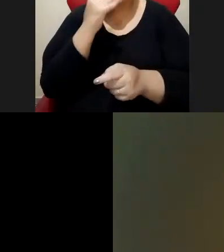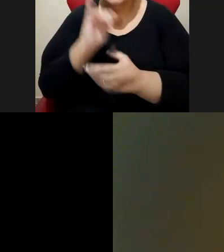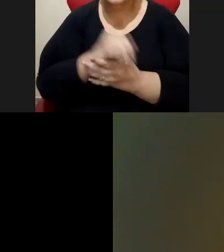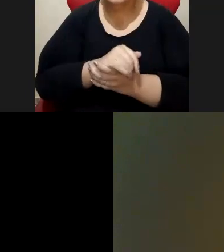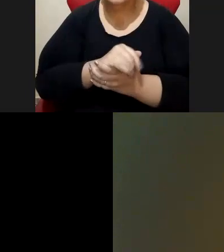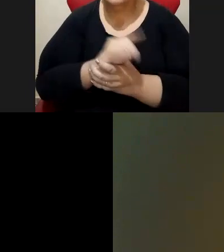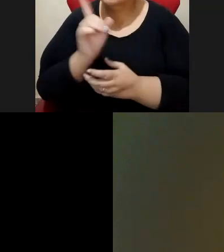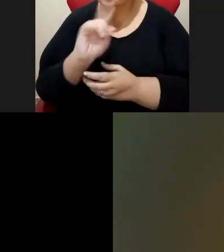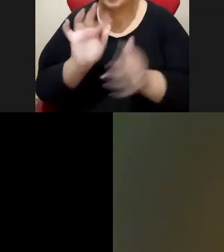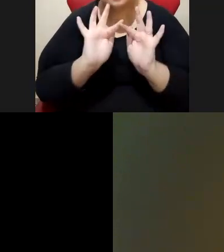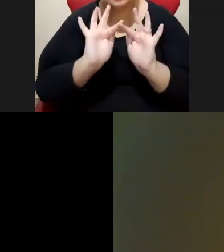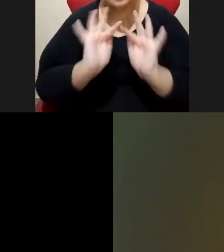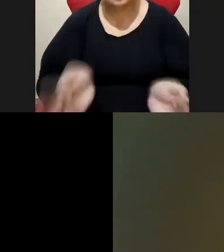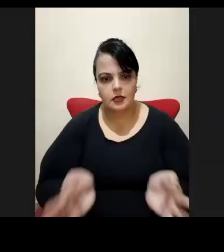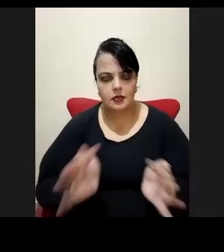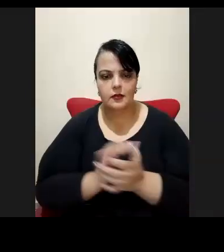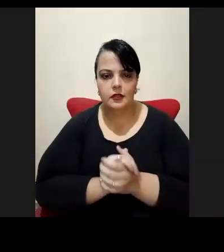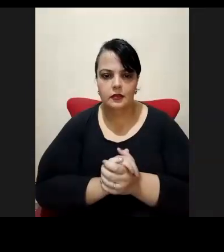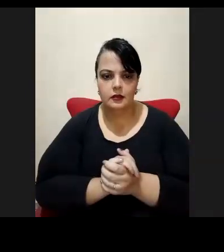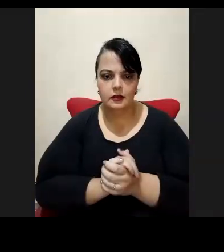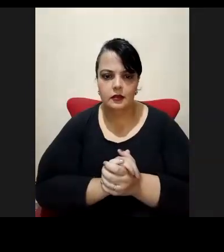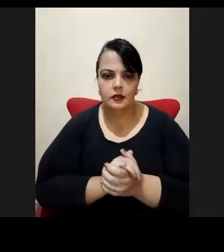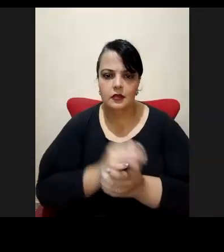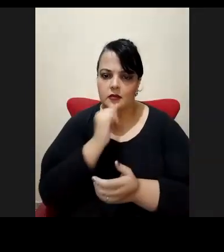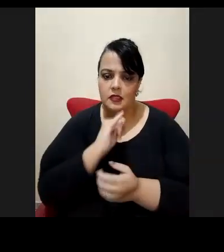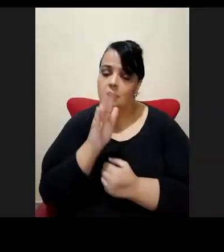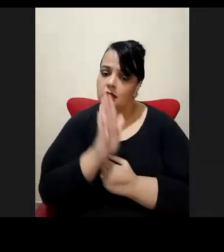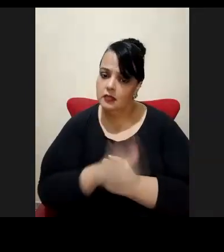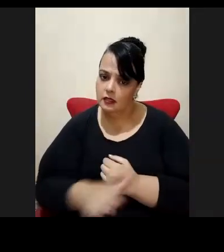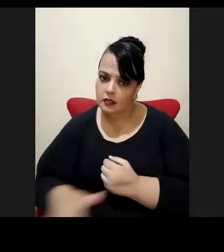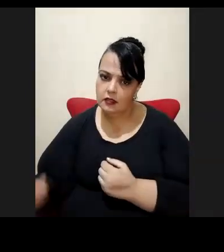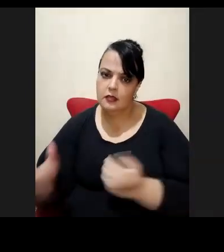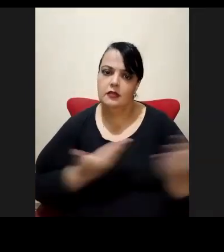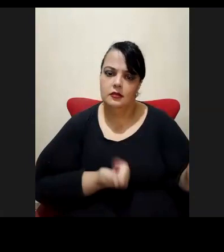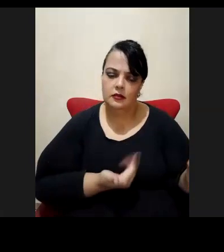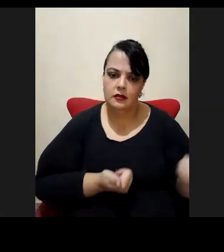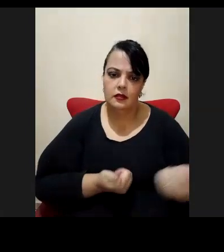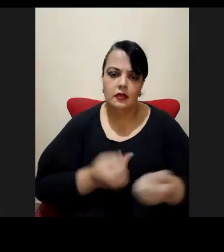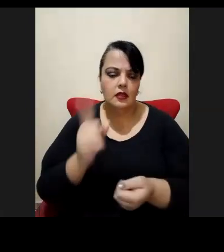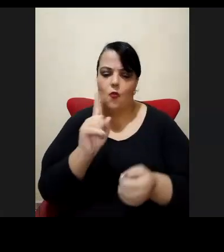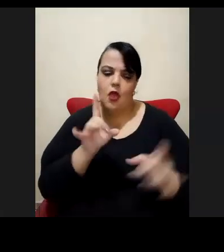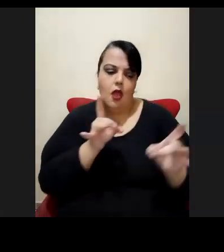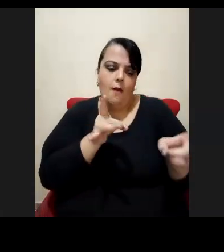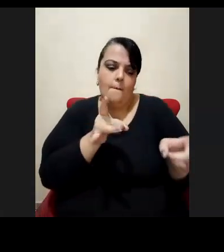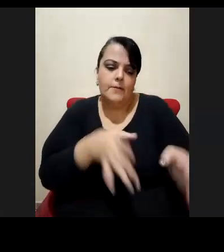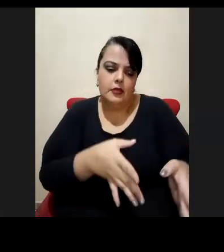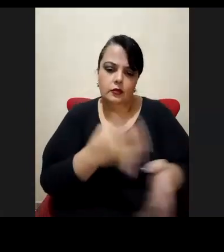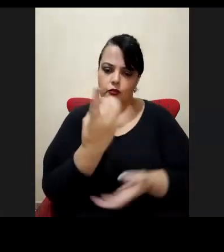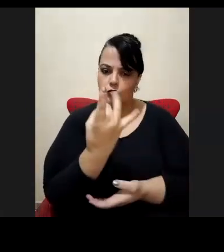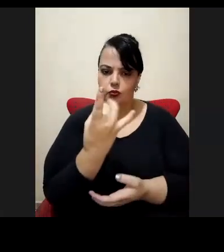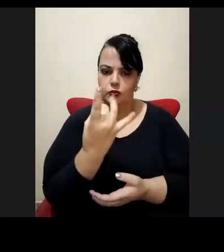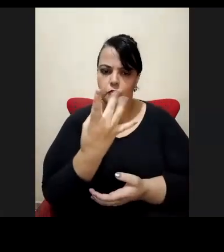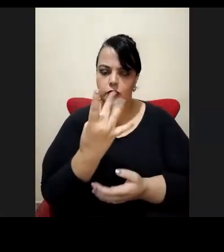simples assim, de novo, assim como eu disse para a adolescência, na infância nós não vamos deixar a criança abandonada e enfrentando sozinha